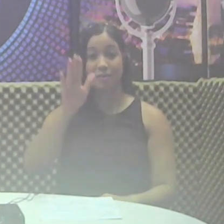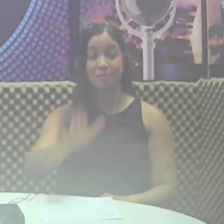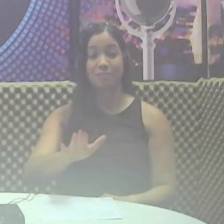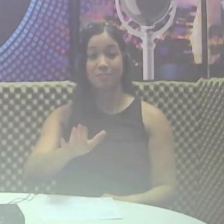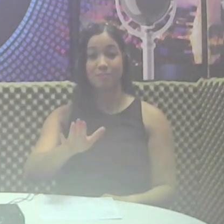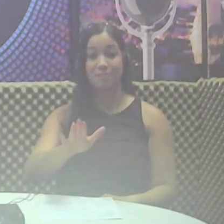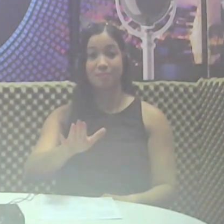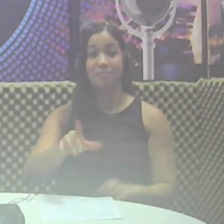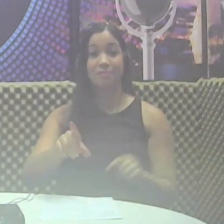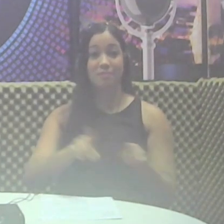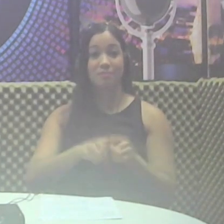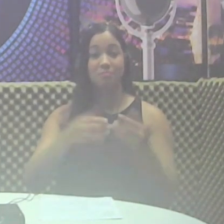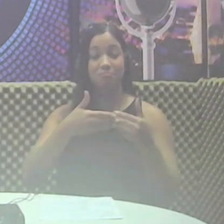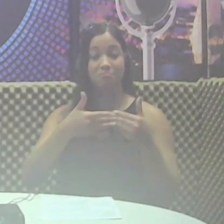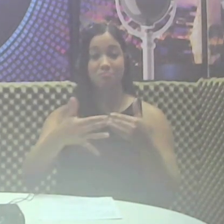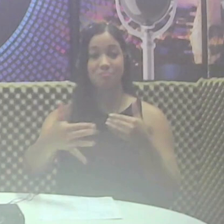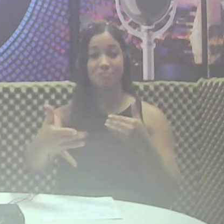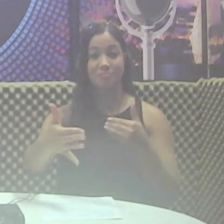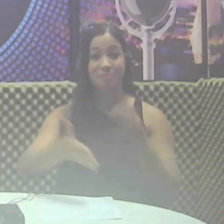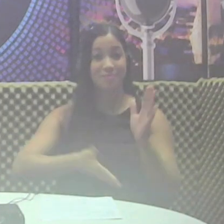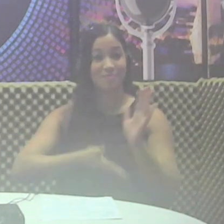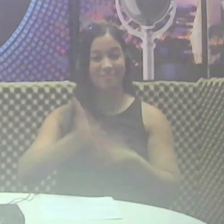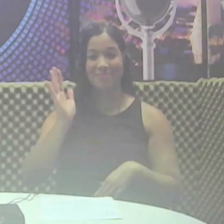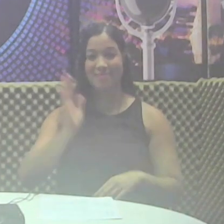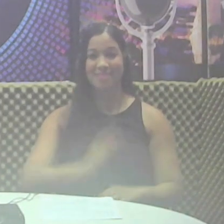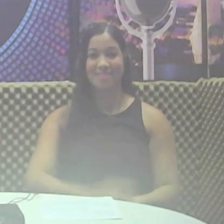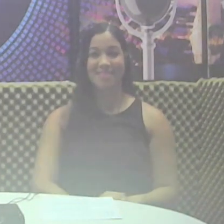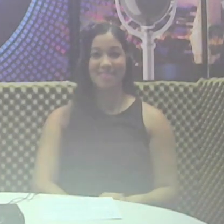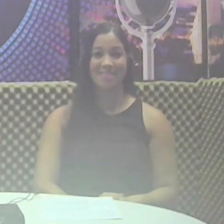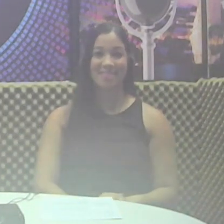assim como nos demais dias. Compareça!